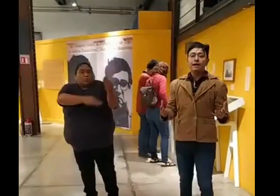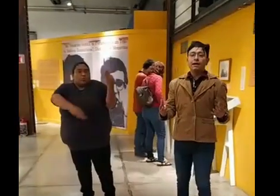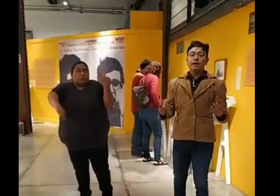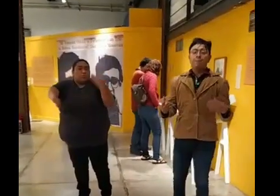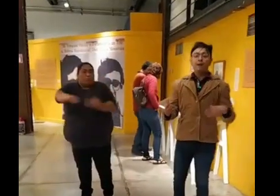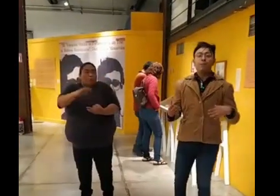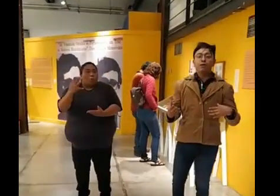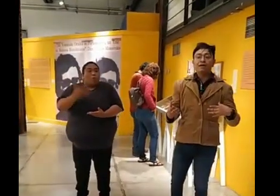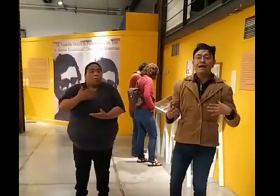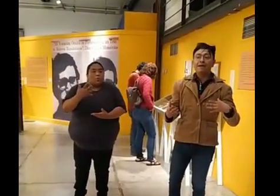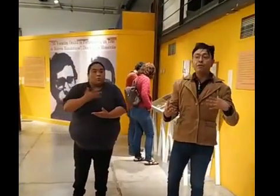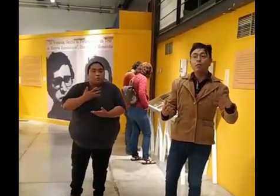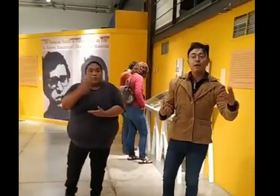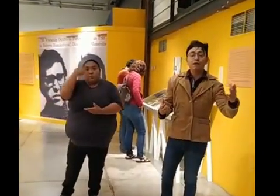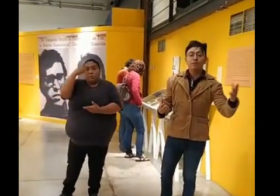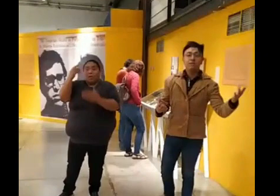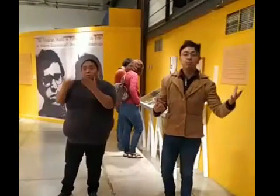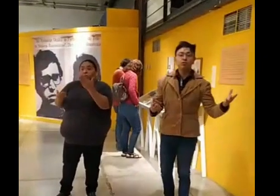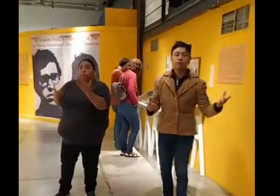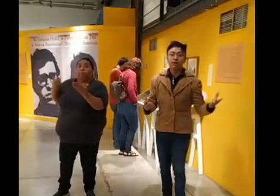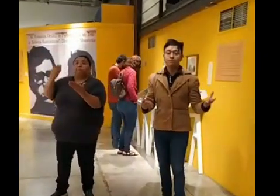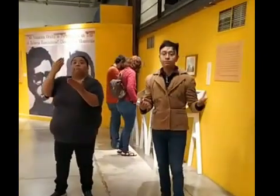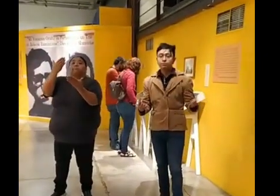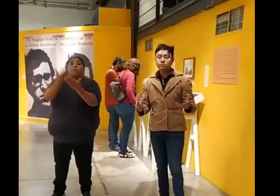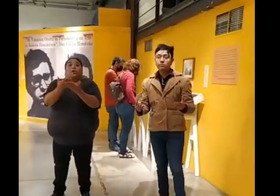eh, para poder llegar a Europa,